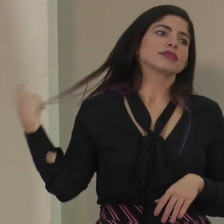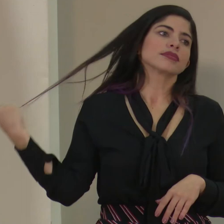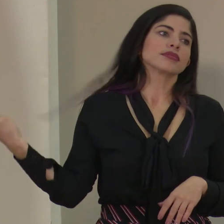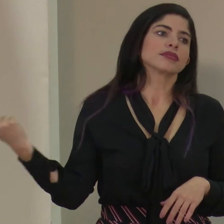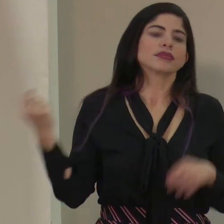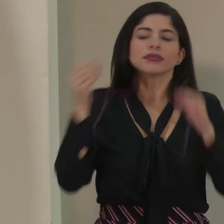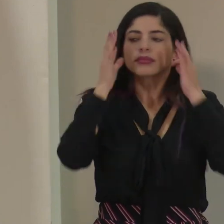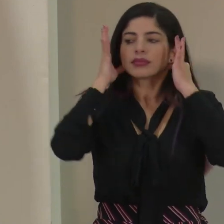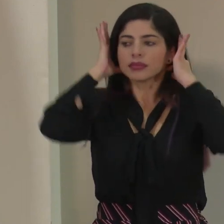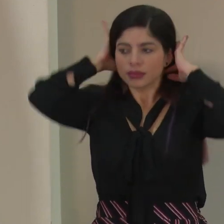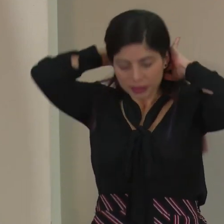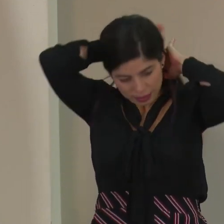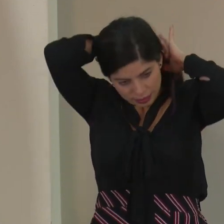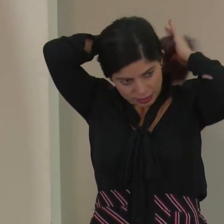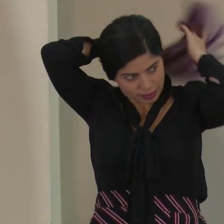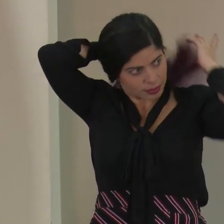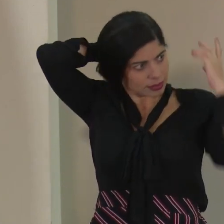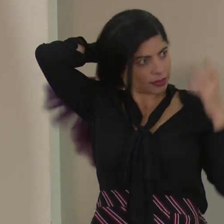Gracias.